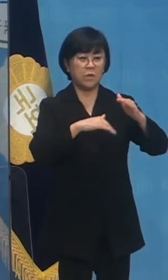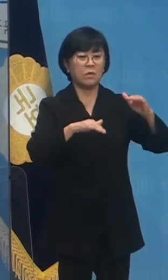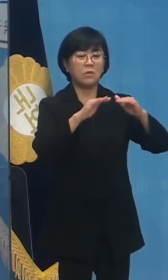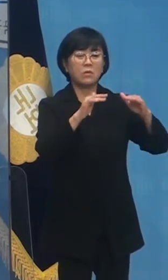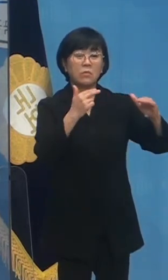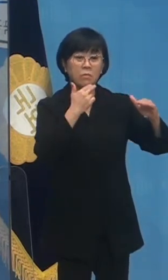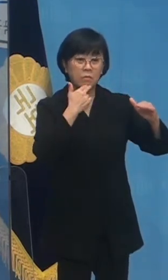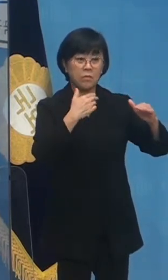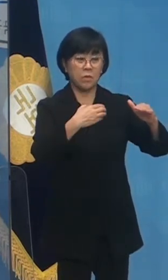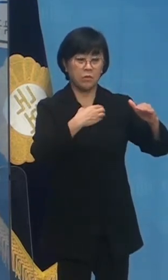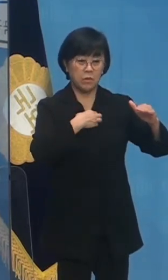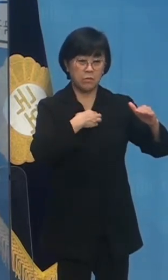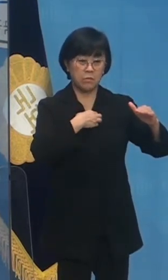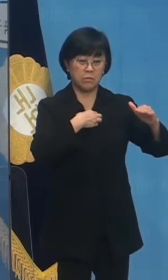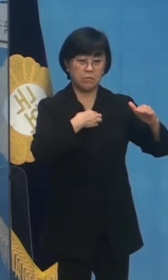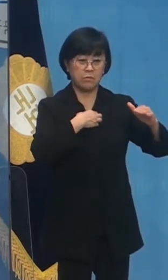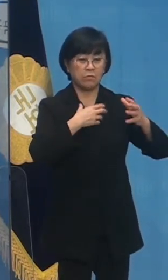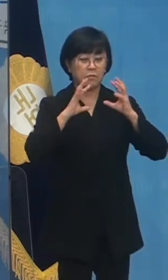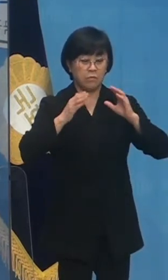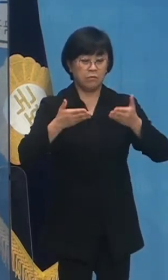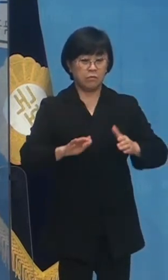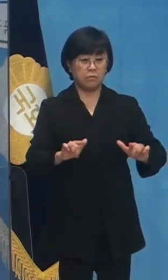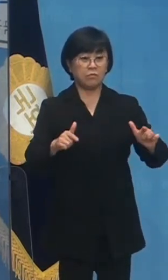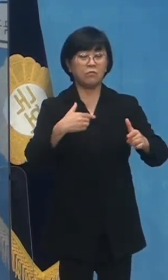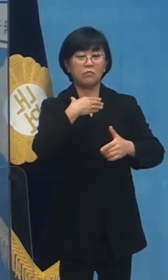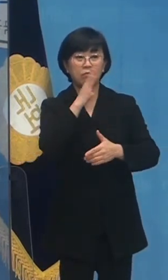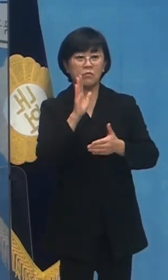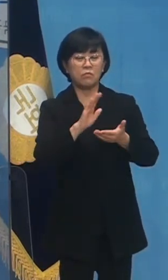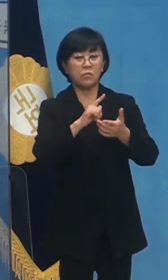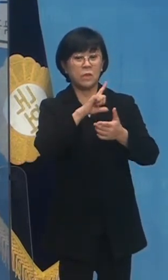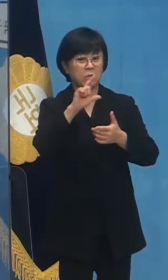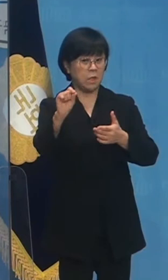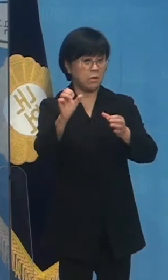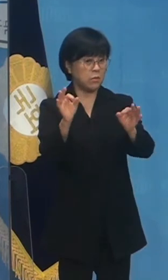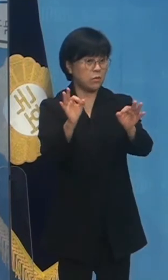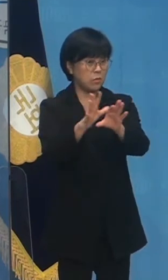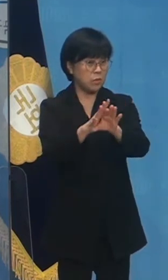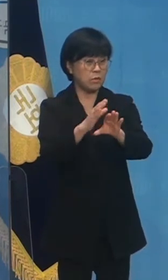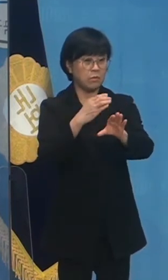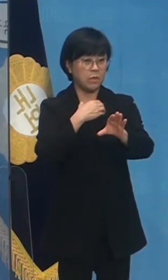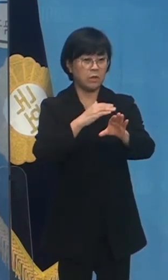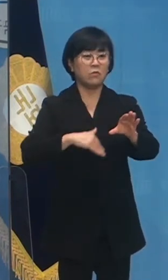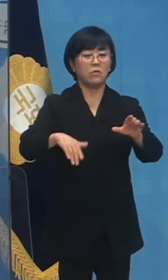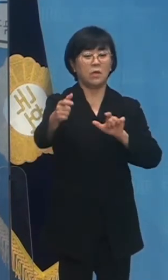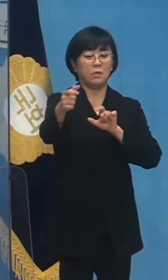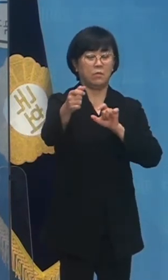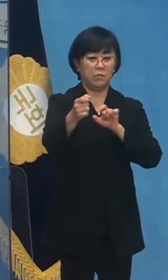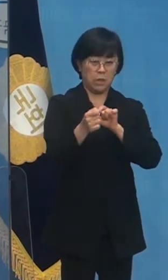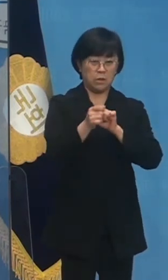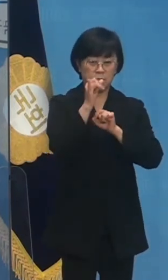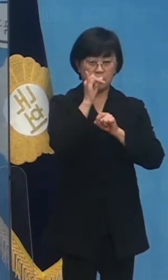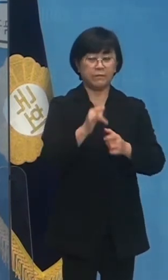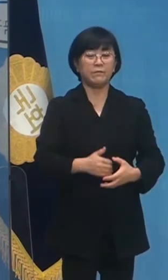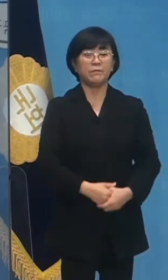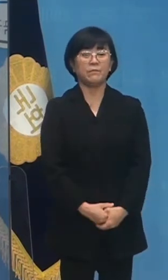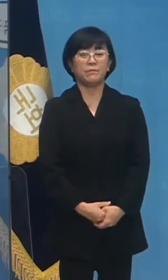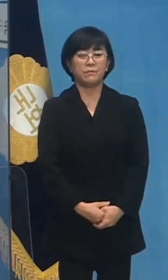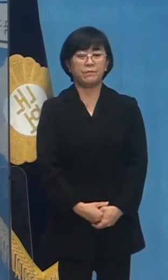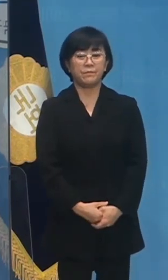중심화의 위기, 저출생 고령화, 지방 소멸의 위기가 우리 앞에 놓여